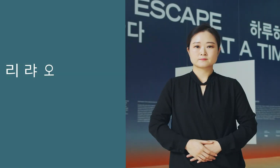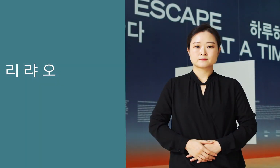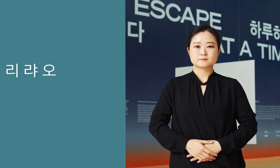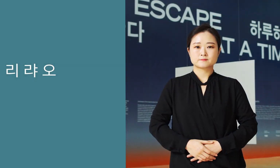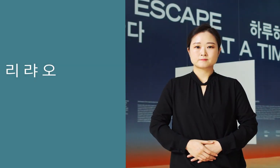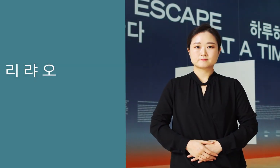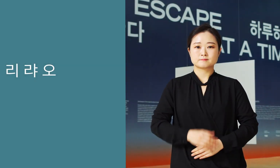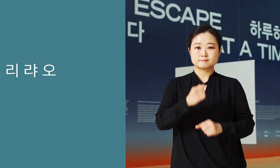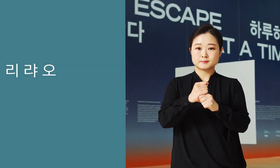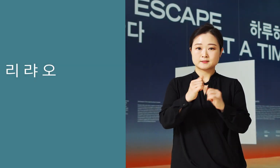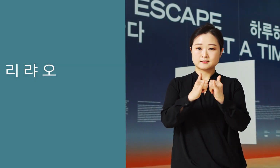리리아오,